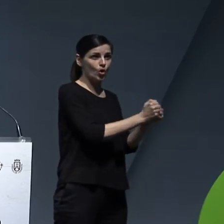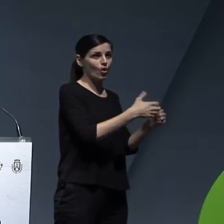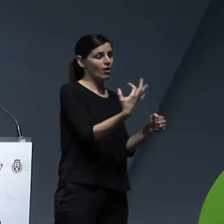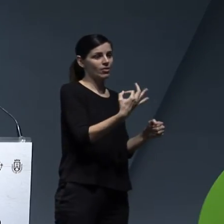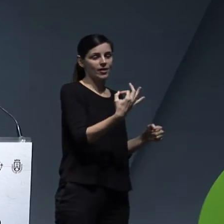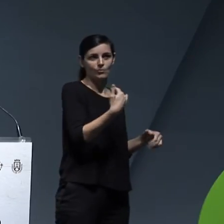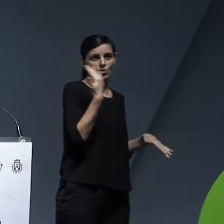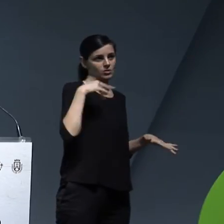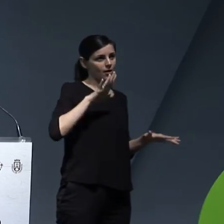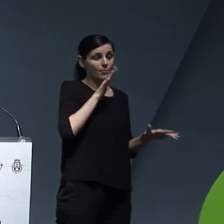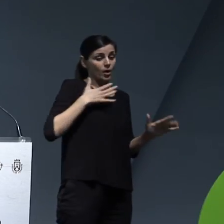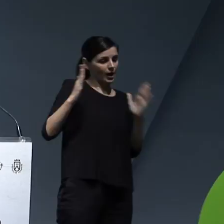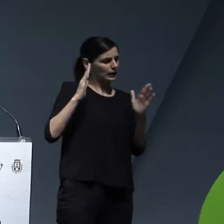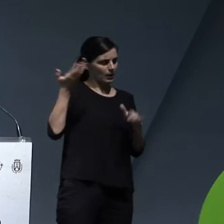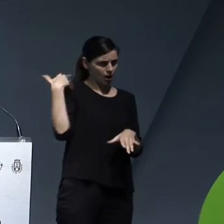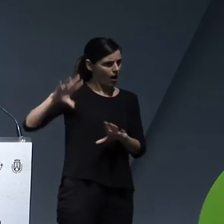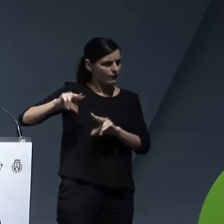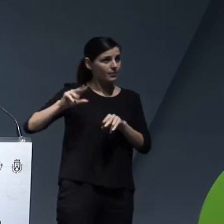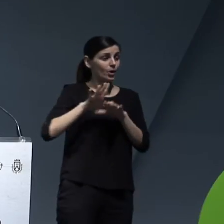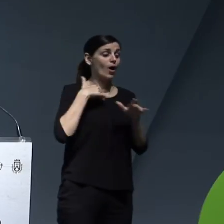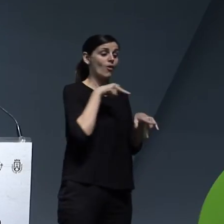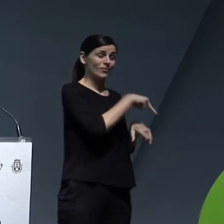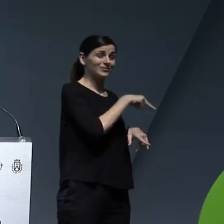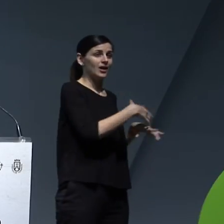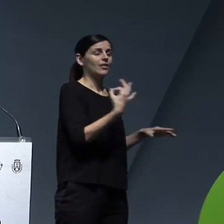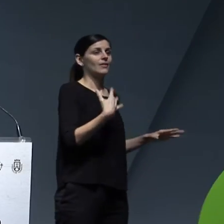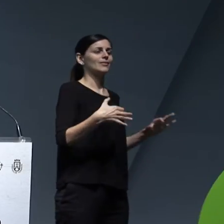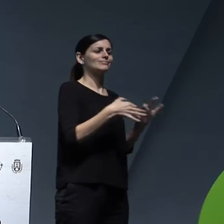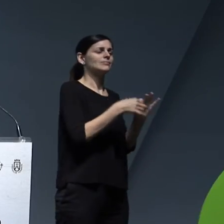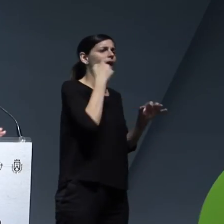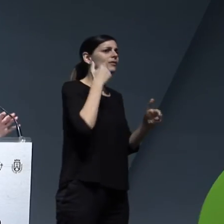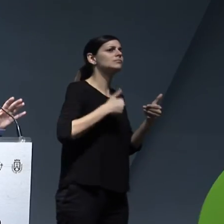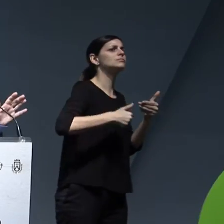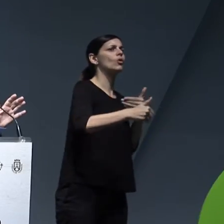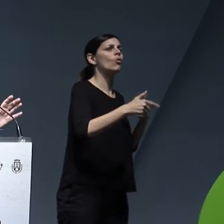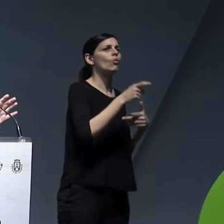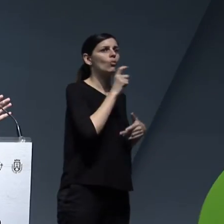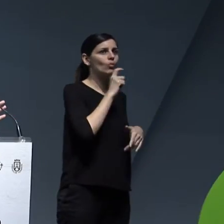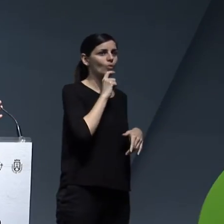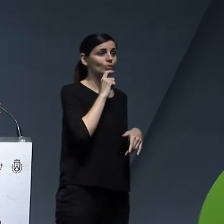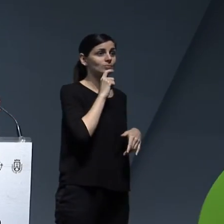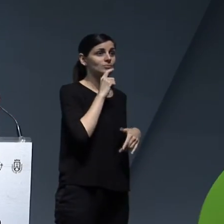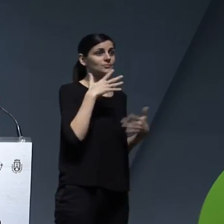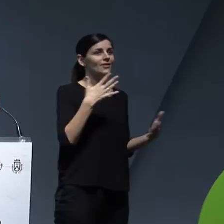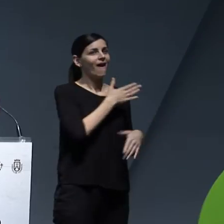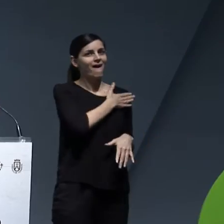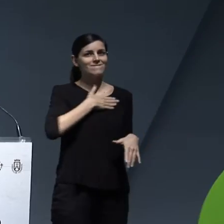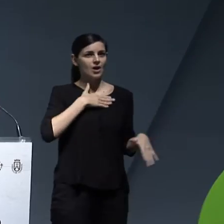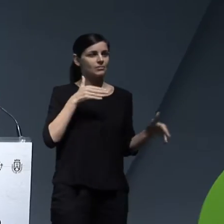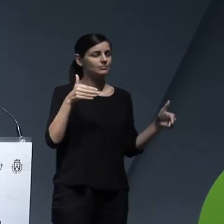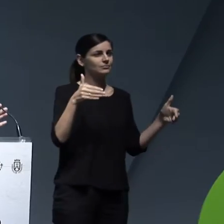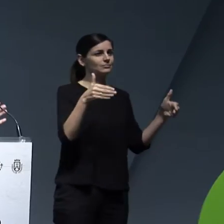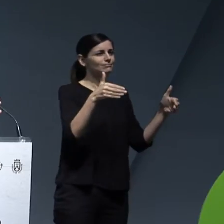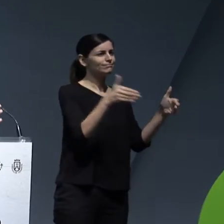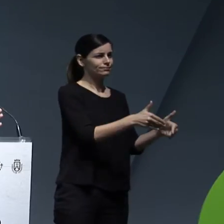hemos terminado una etapa como institución, ¿cuál es la etapa próxima? Y me quiero centrar en lo que ha